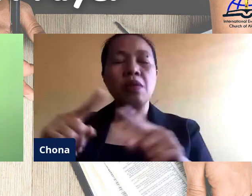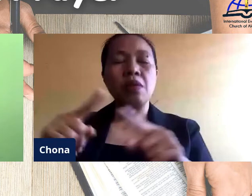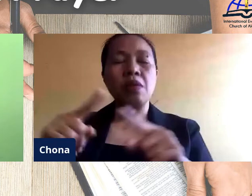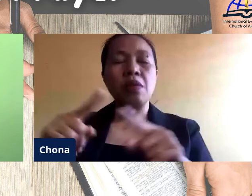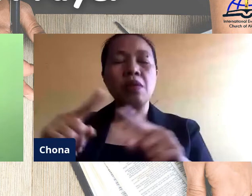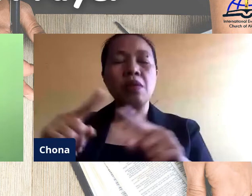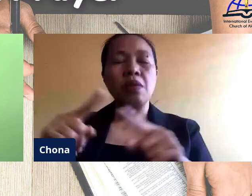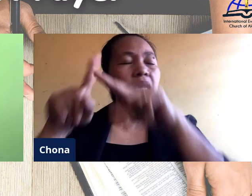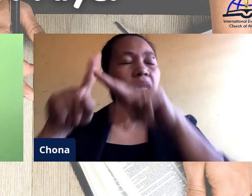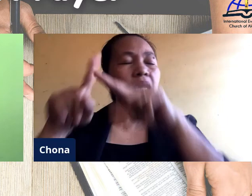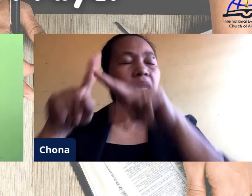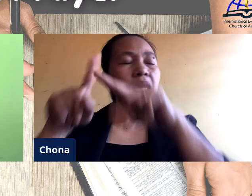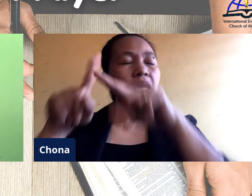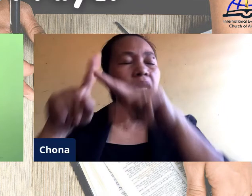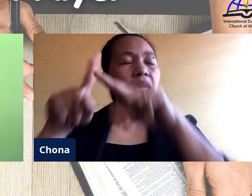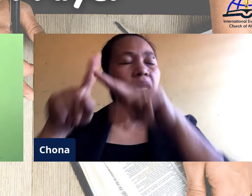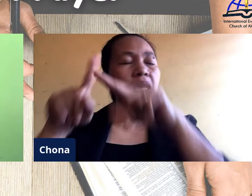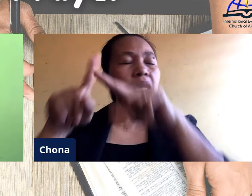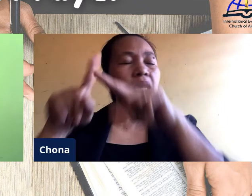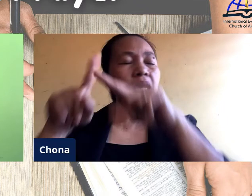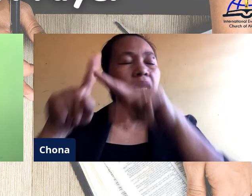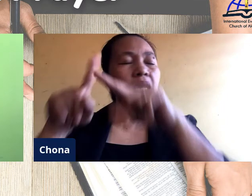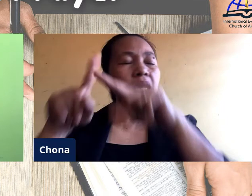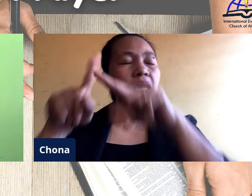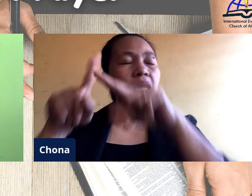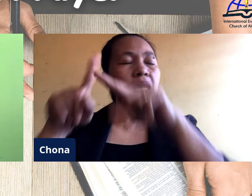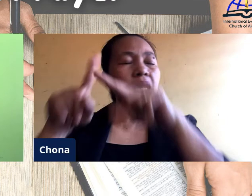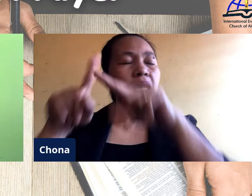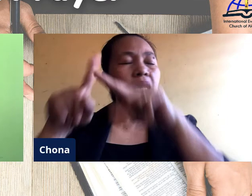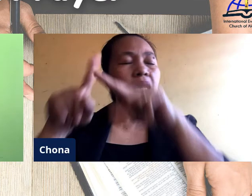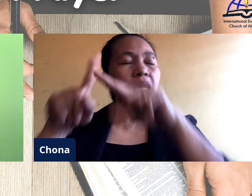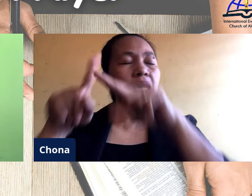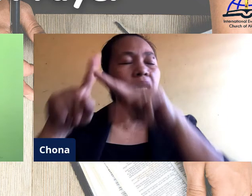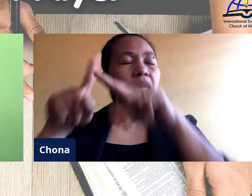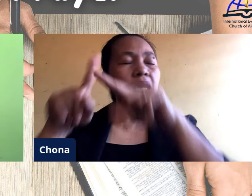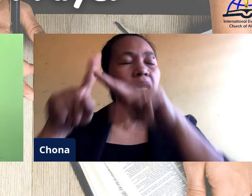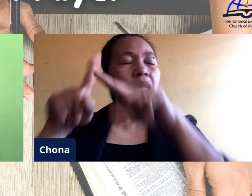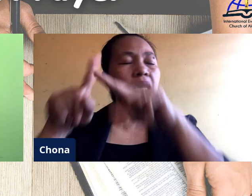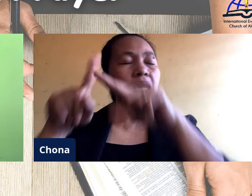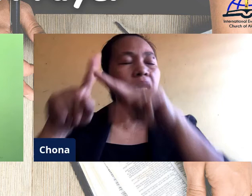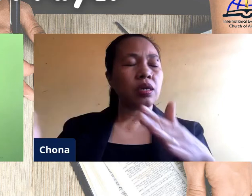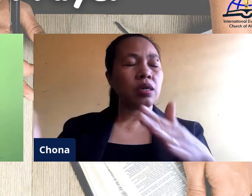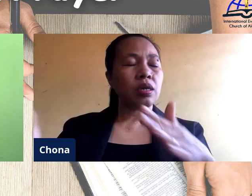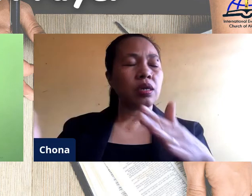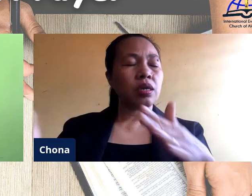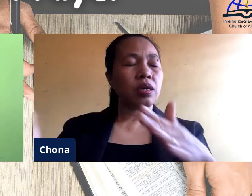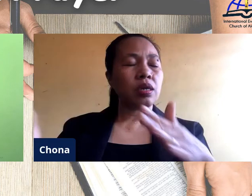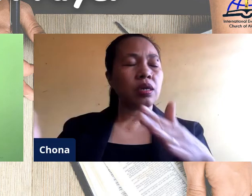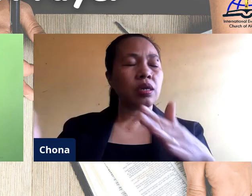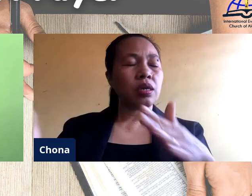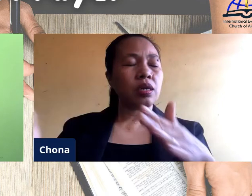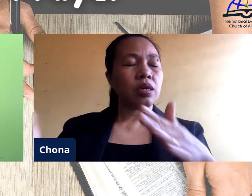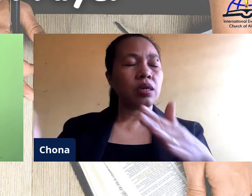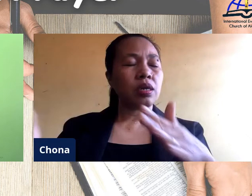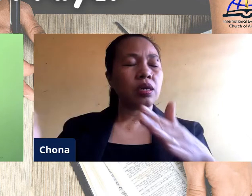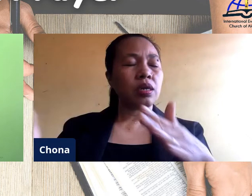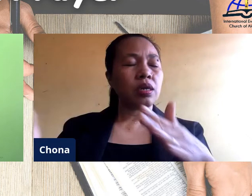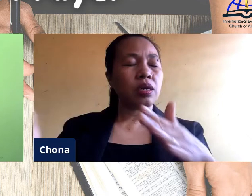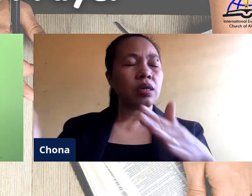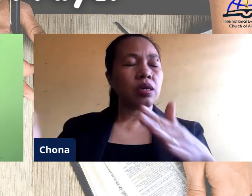na sa pananakit ng kanyang kamay ay makasumpong po siya ng kagalingan mula sa inyo. Gayun din po para sa kanyang nanay